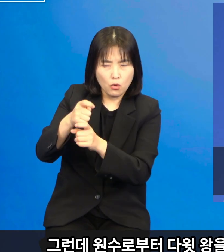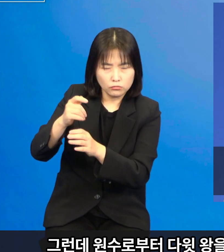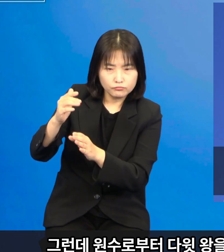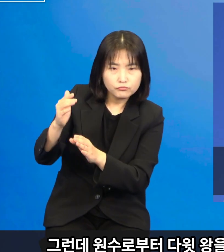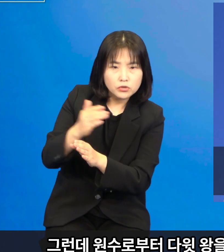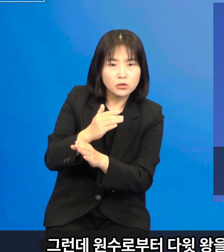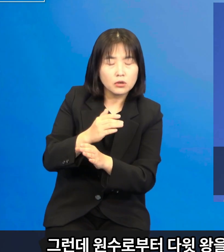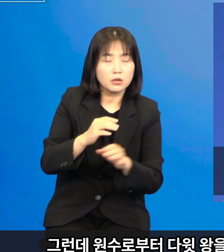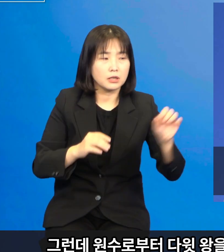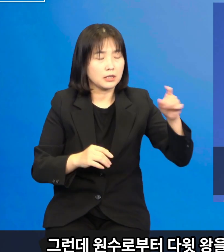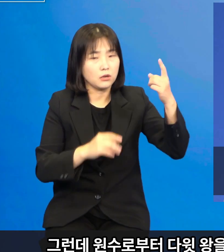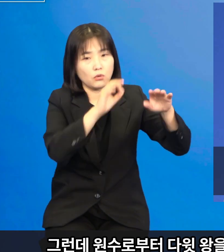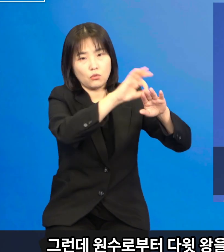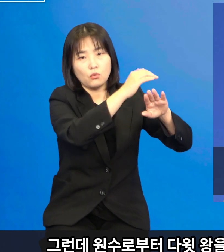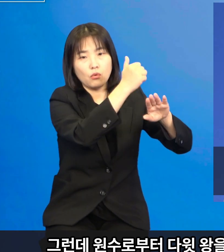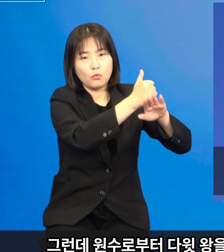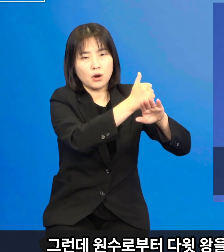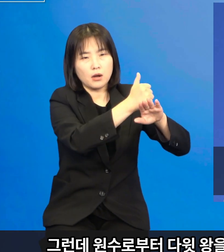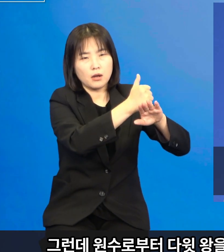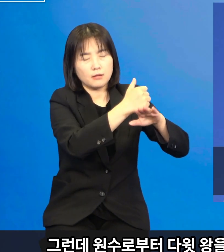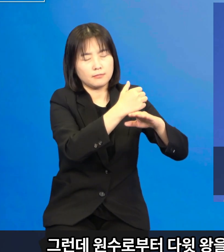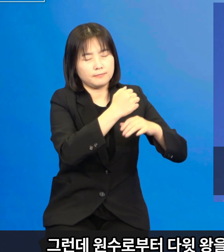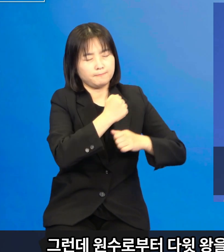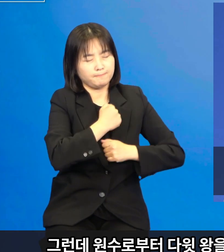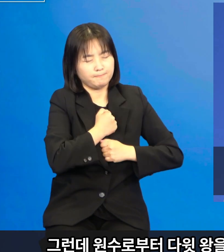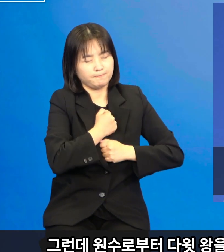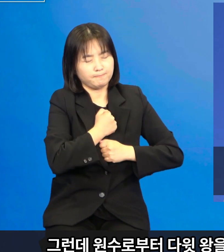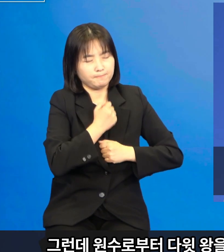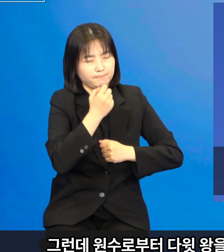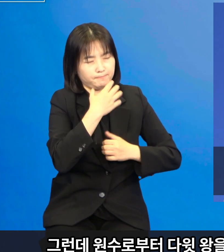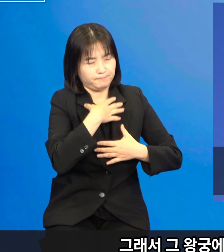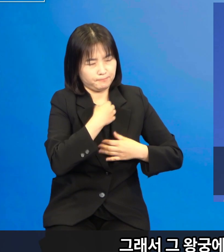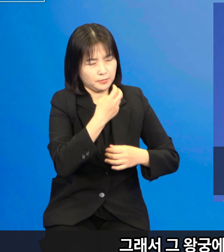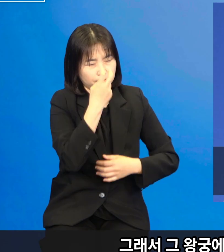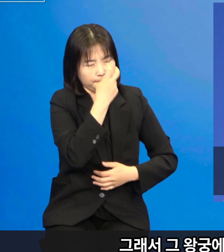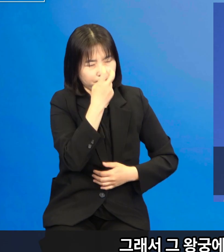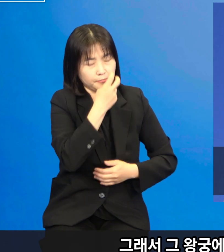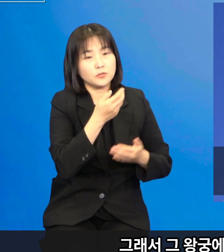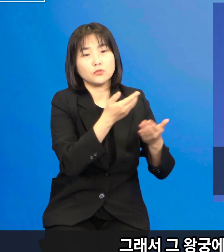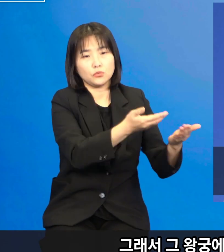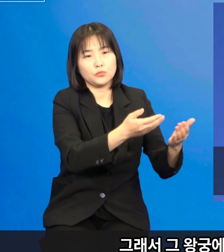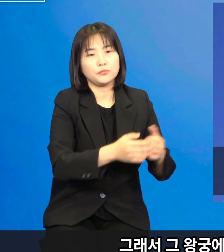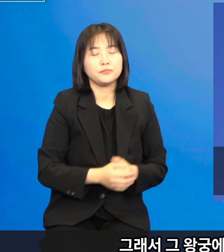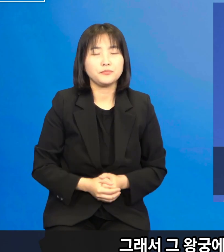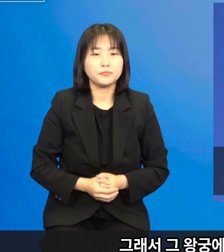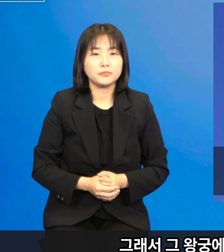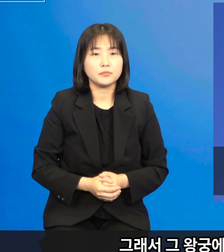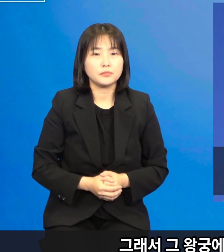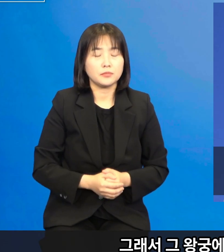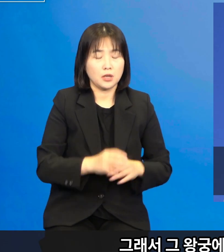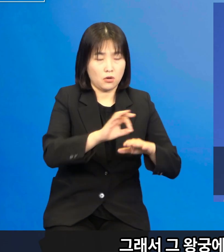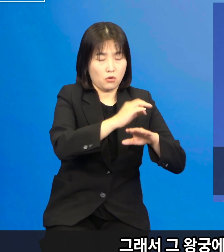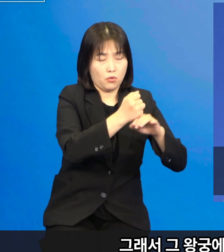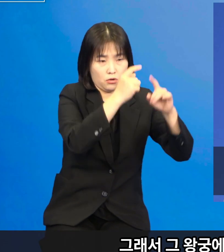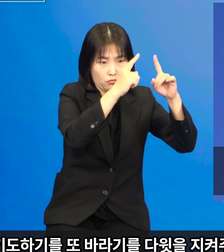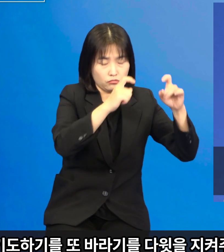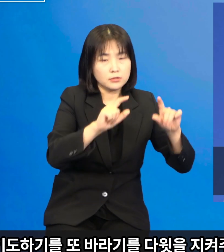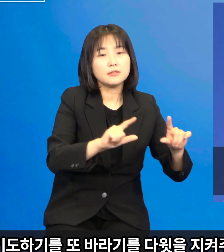원수로부터 다윗 왕을 지켜주시는 겁니다. 안전하게. 그래서 그 왕궁에서 살게 된